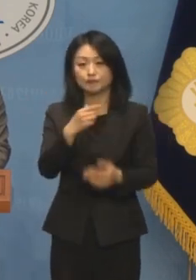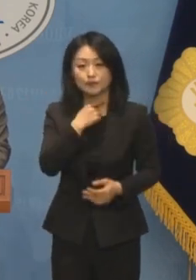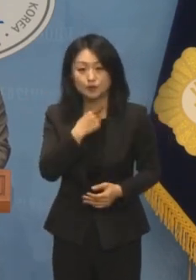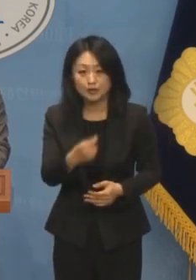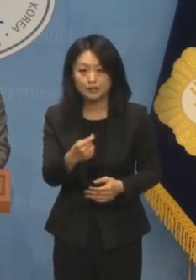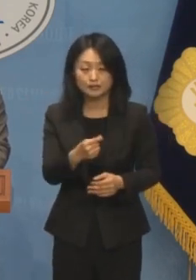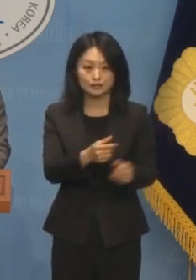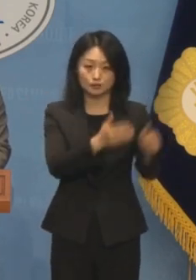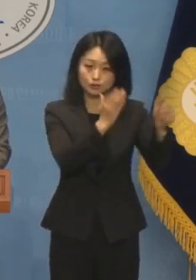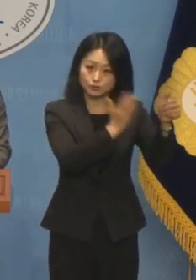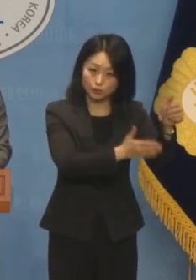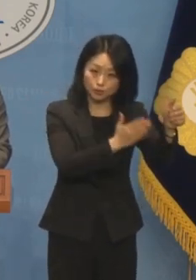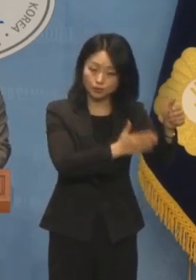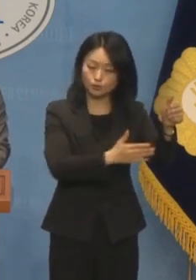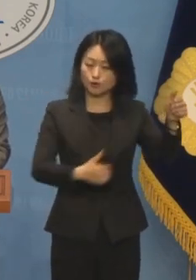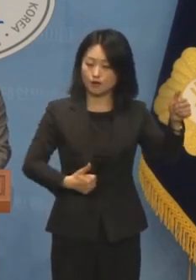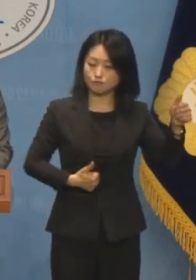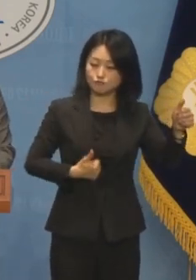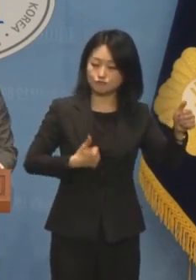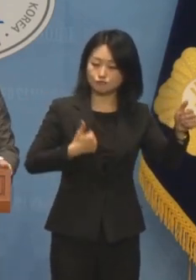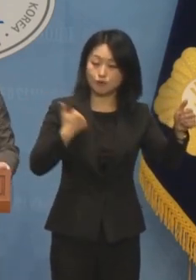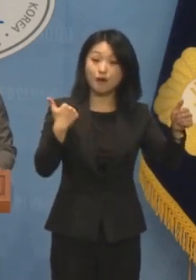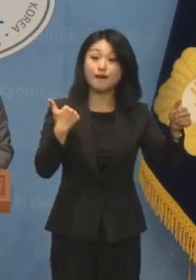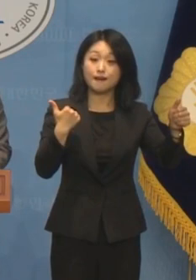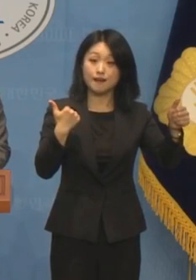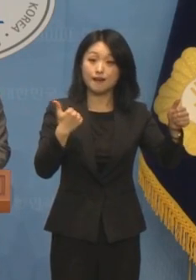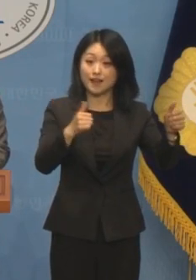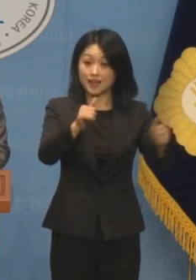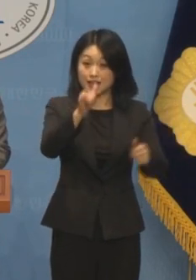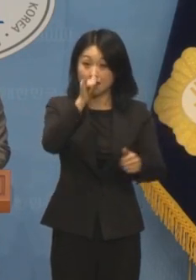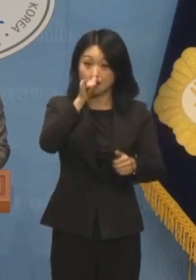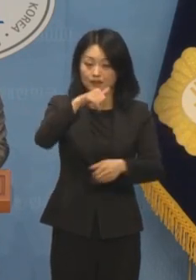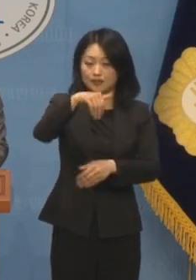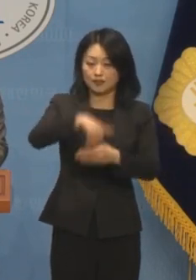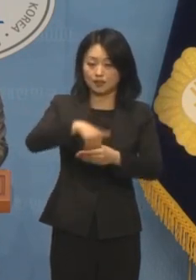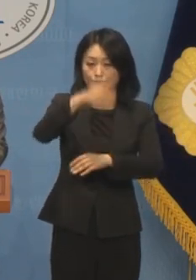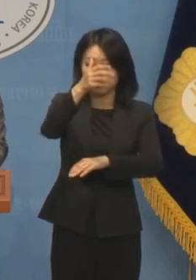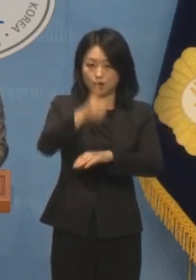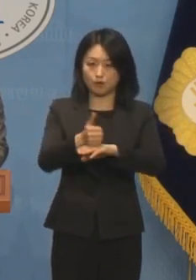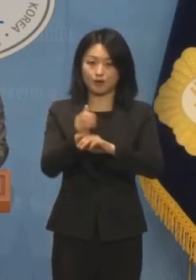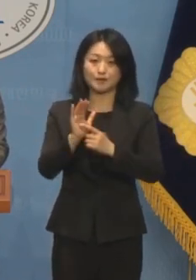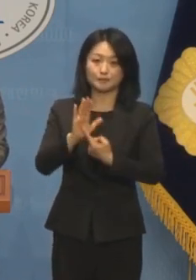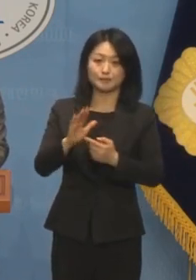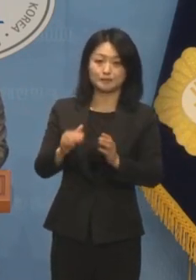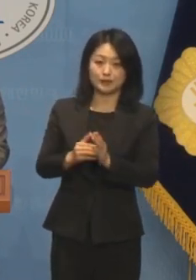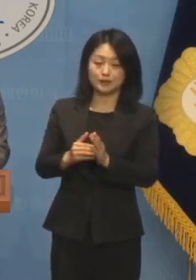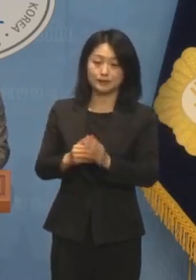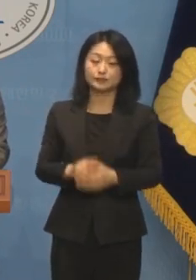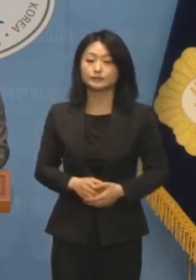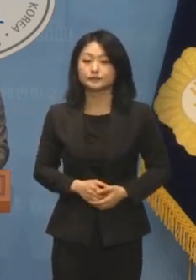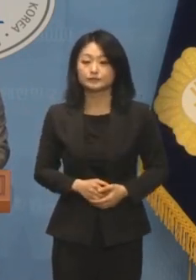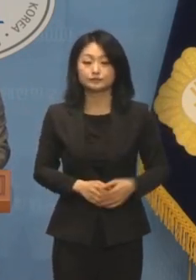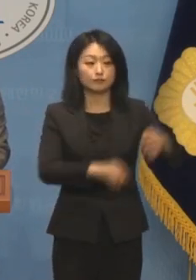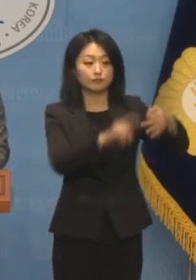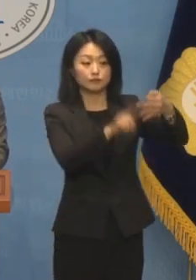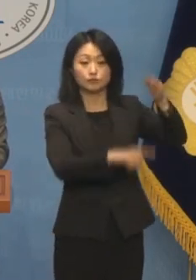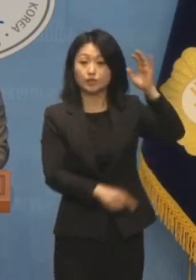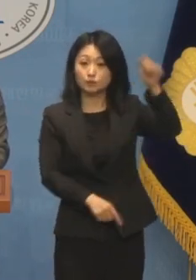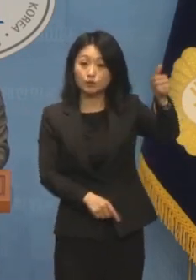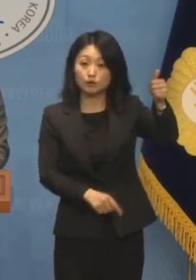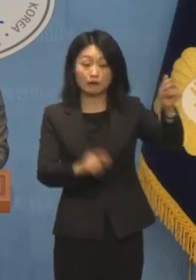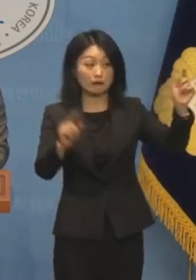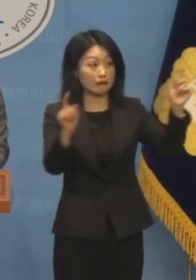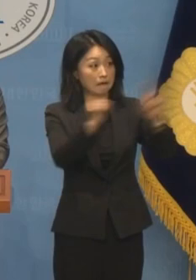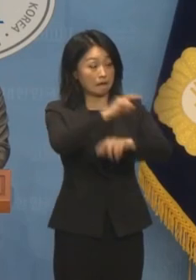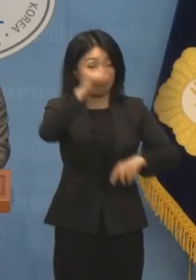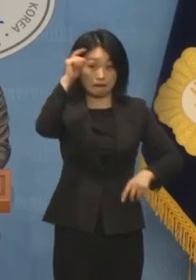호소와 분노가 동시에 담긴 선거였습니다. 그럼에도 불구하고 윤석열 대통령은 바뀌지 않고